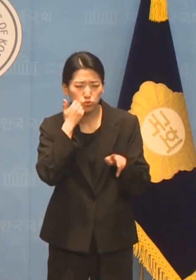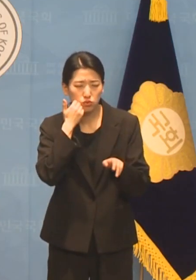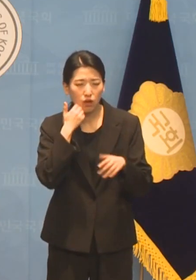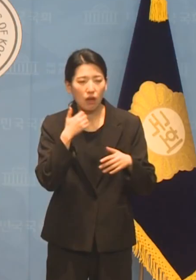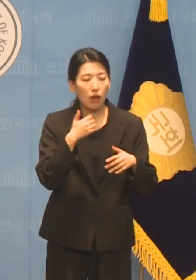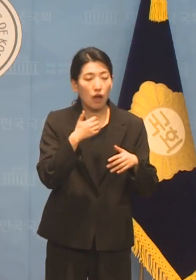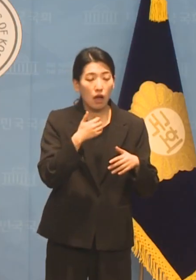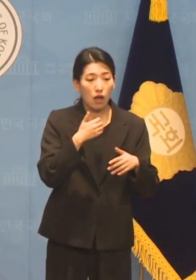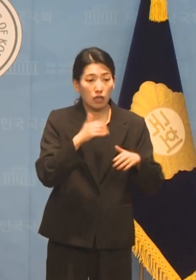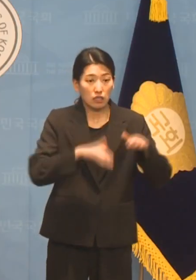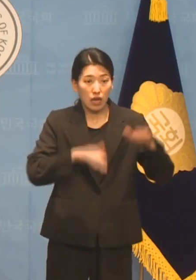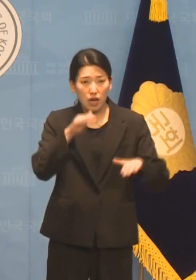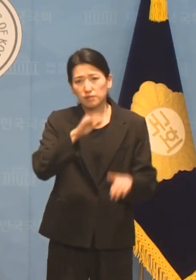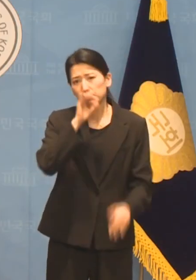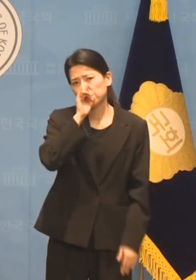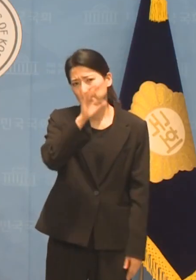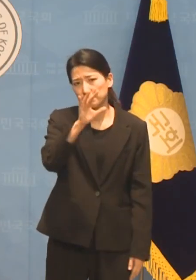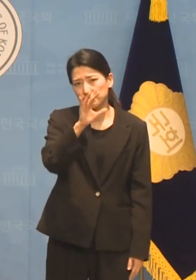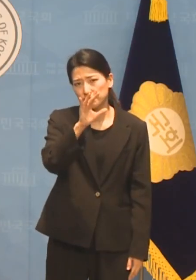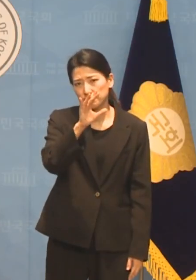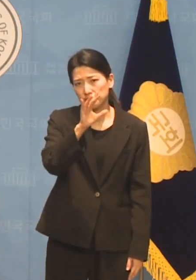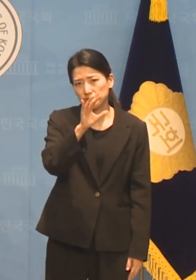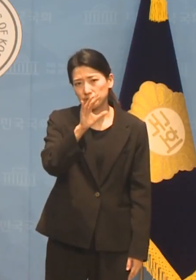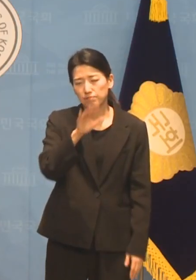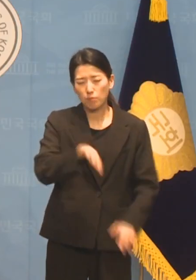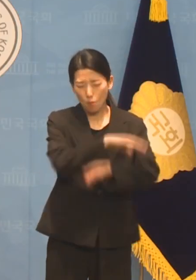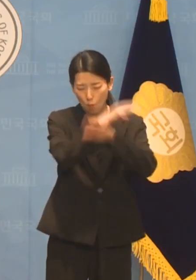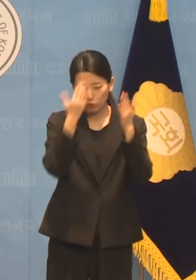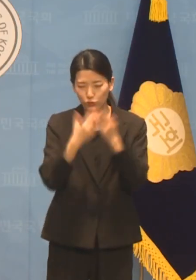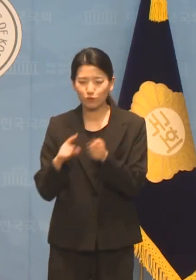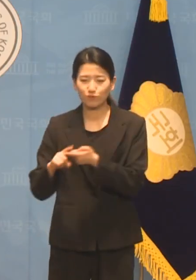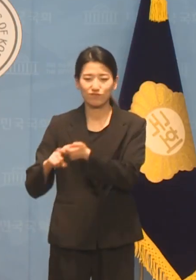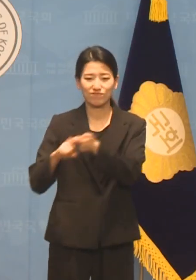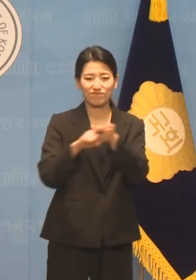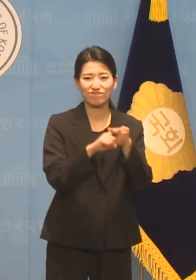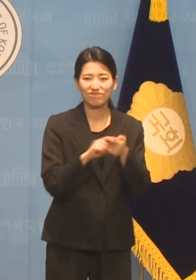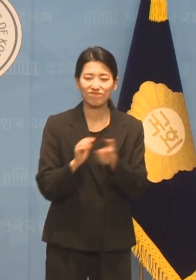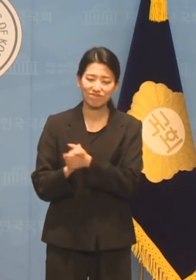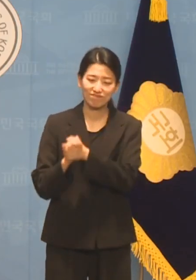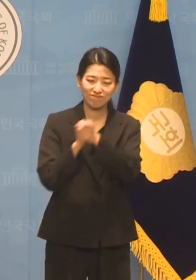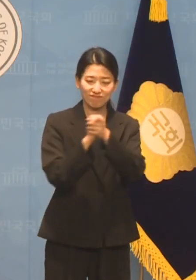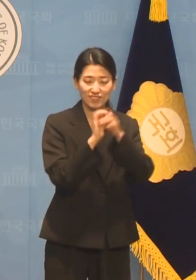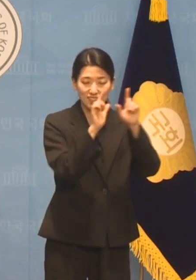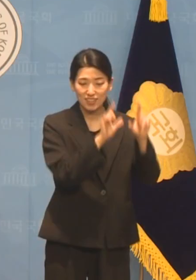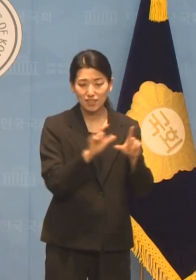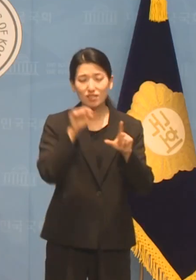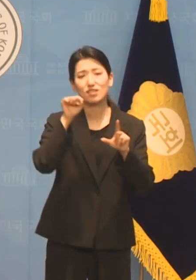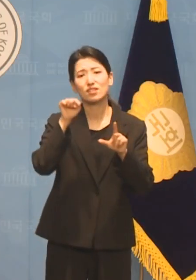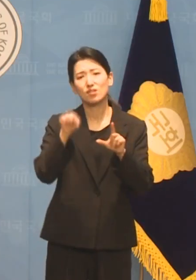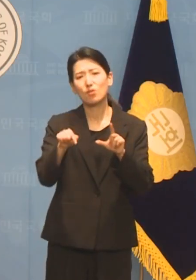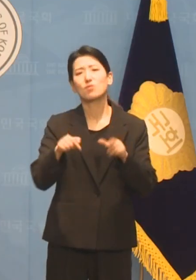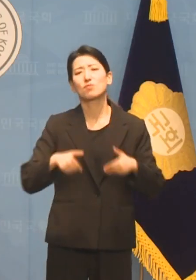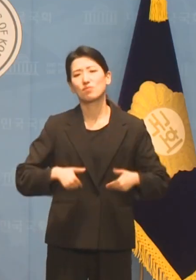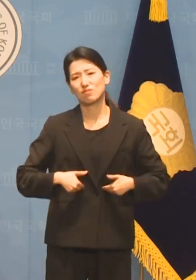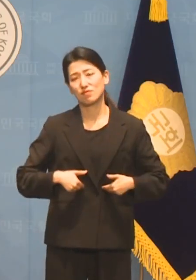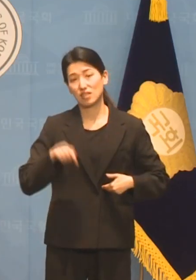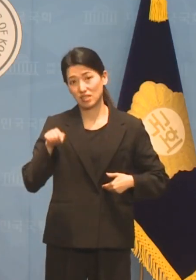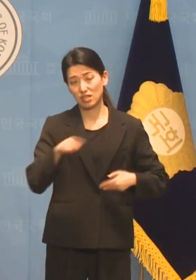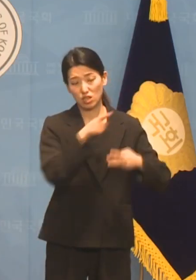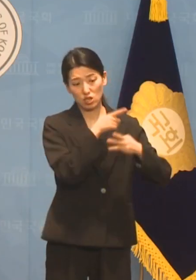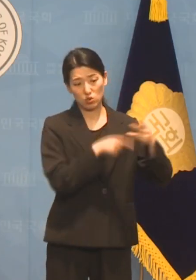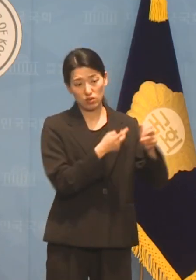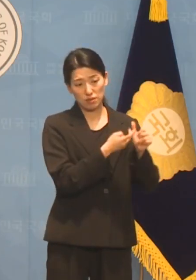약자도 차별하지 않고 모두 함께 연대하며 어울려 살아가는 것, 윤석열 파면 이후 사회